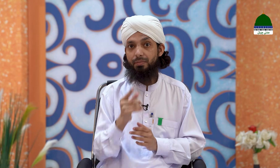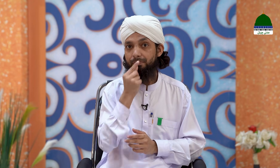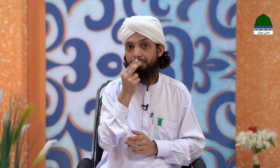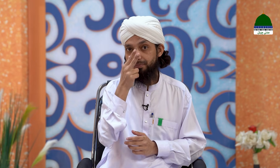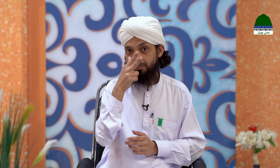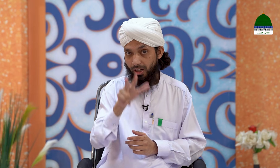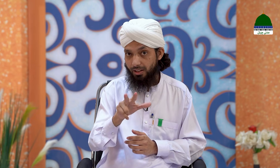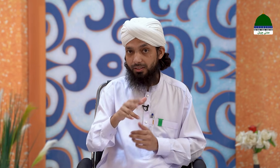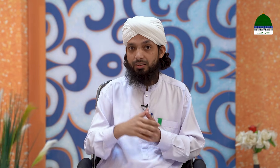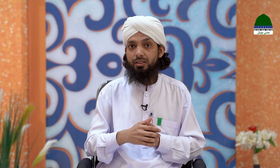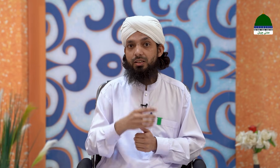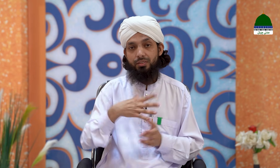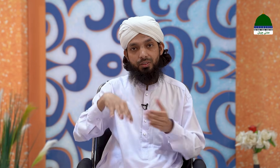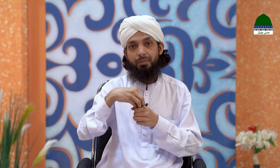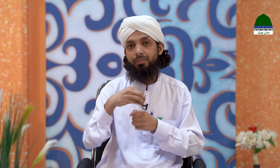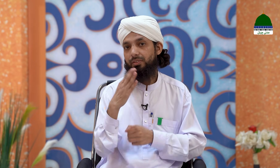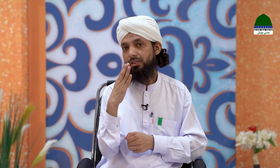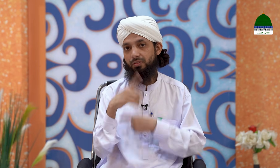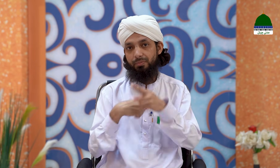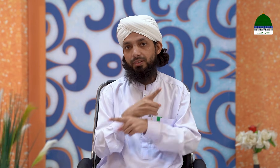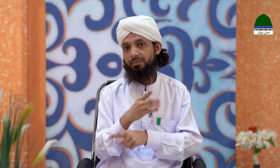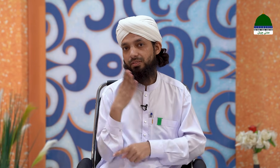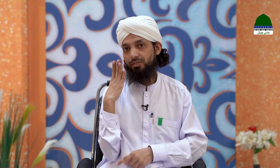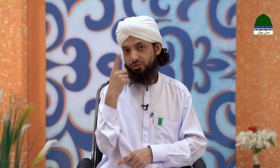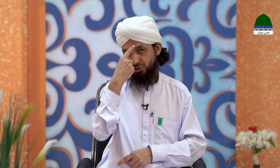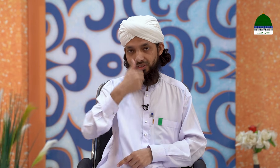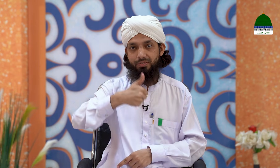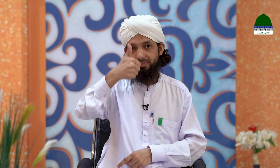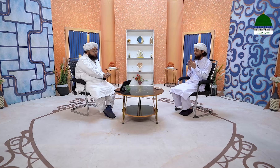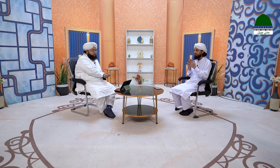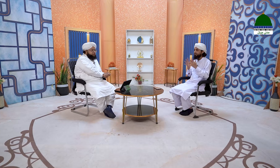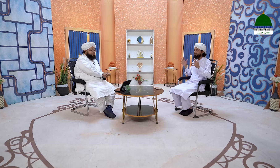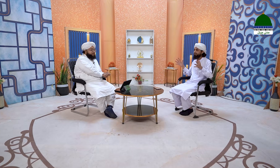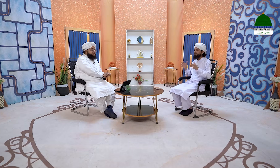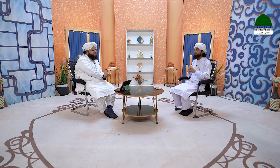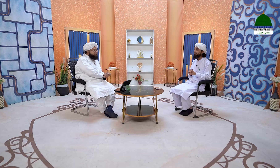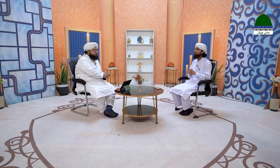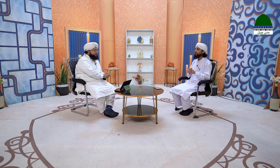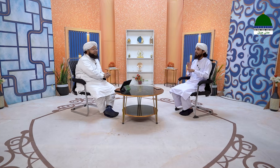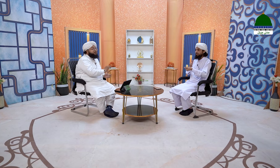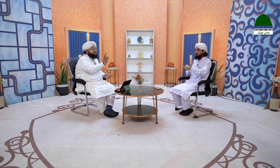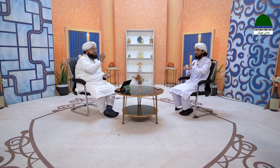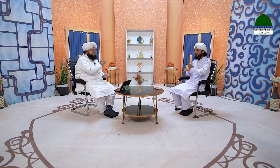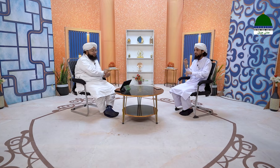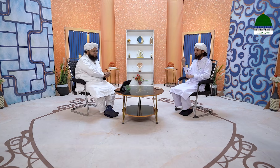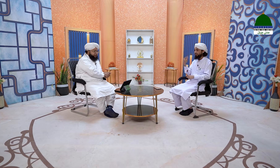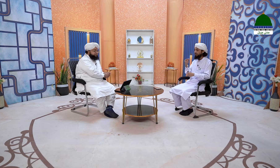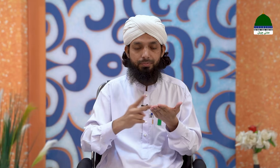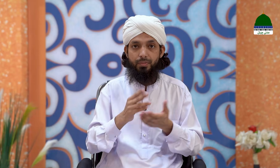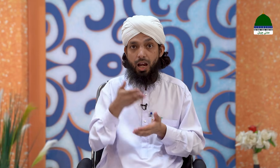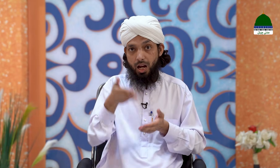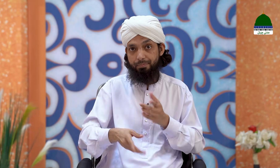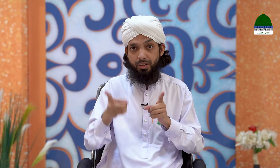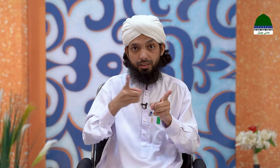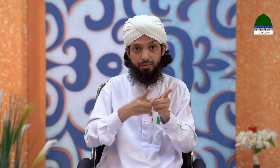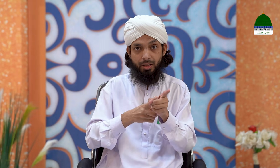گے تو انشاءاللہ عز و جل یہ ثواب ہمیں بھی ملے گا انشاءاللہ عز و جل۔ ذو الحجہ کے ان 10 دنوں میں کثرت سے تلاوت کی جائے۔